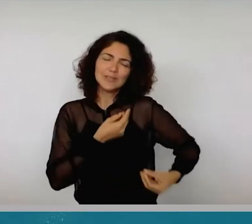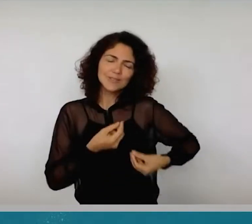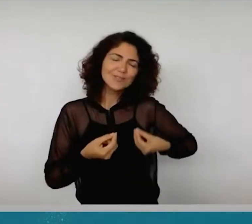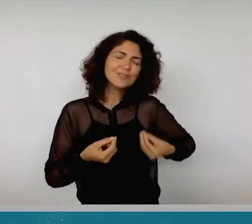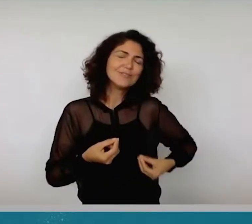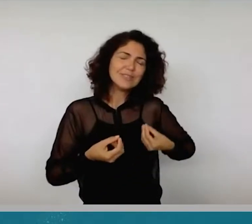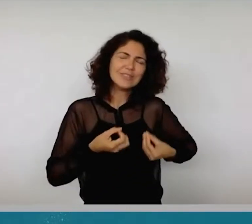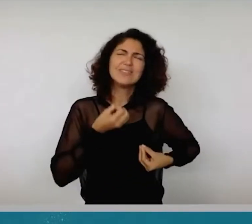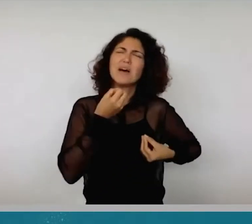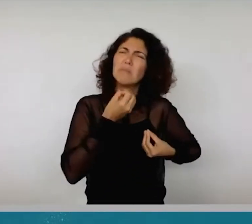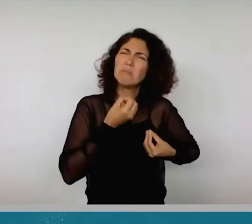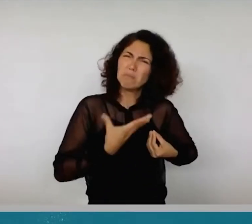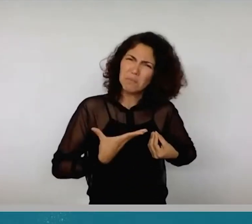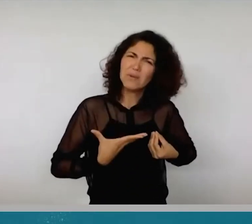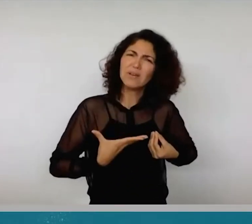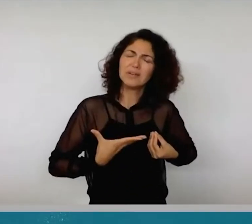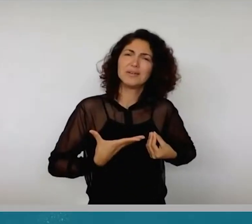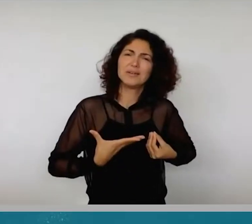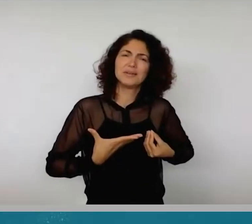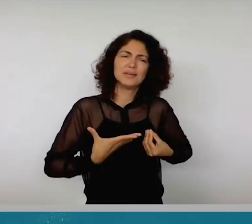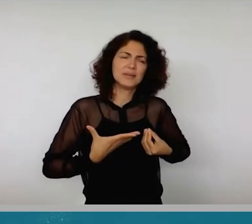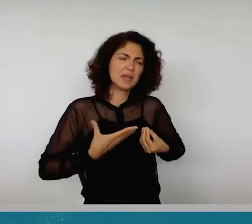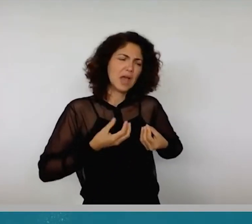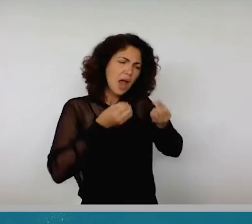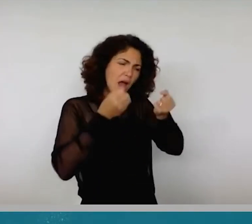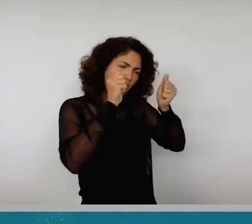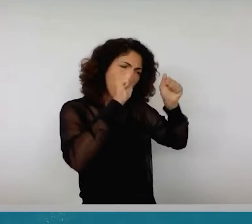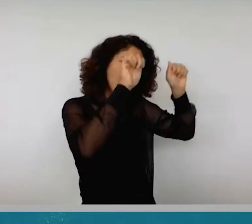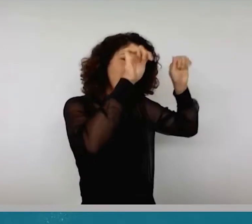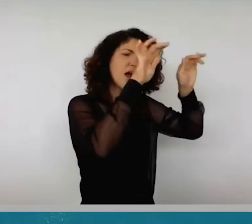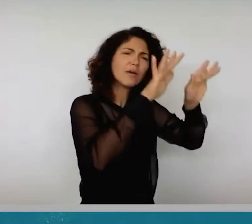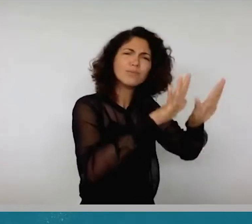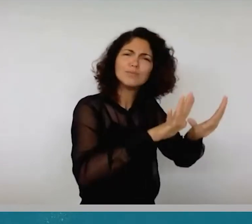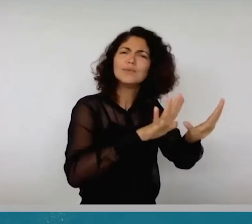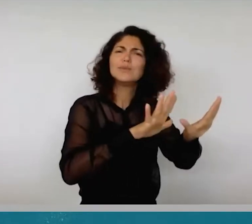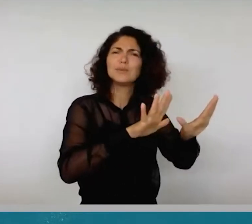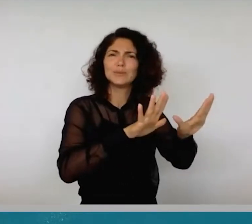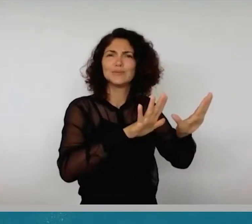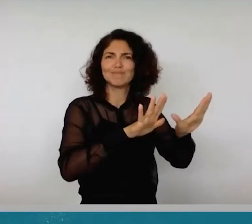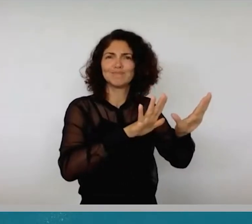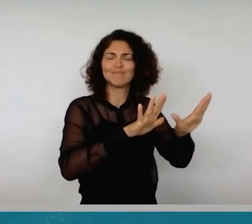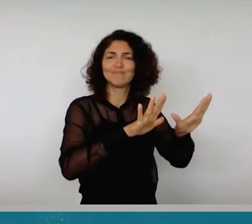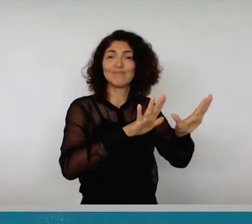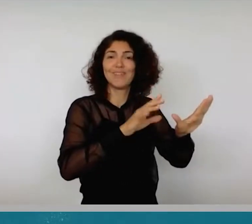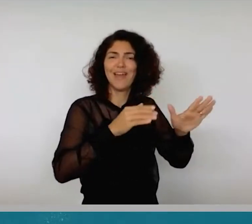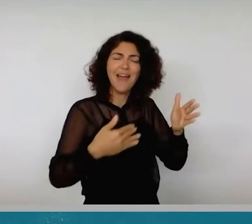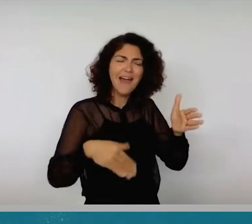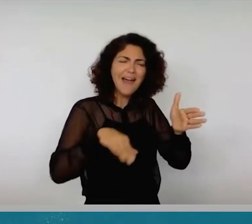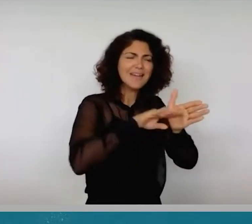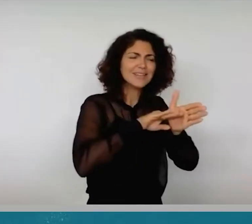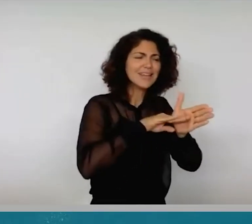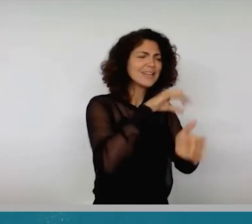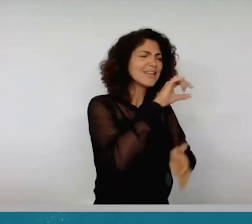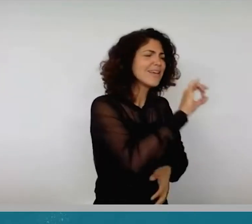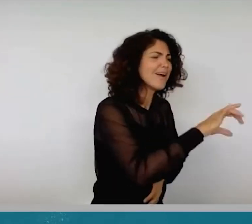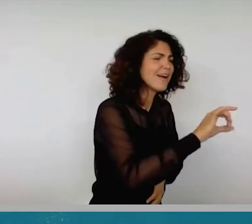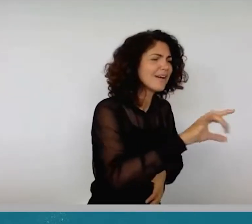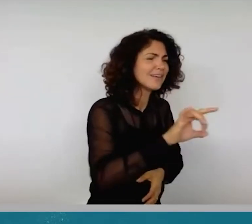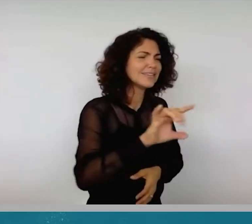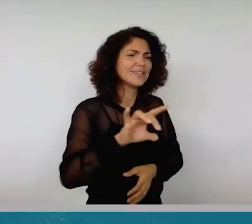principalmente, né, para que as pessoas possam também ganhar a vida do Rei do Reino dos Céus